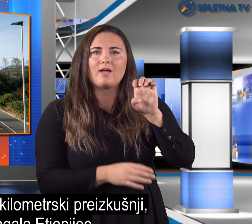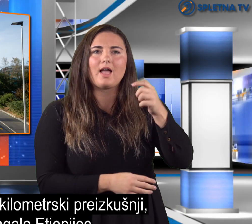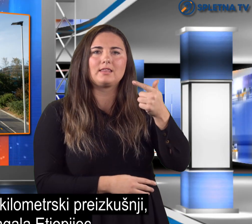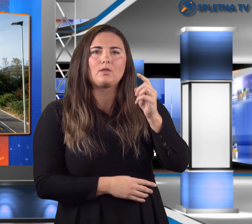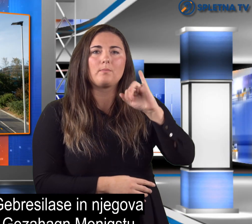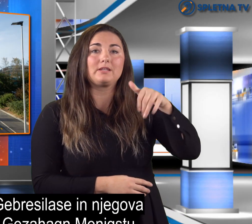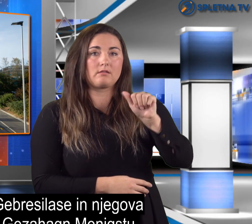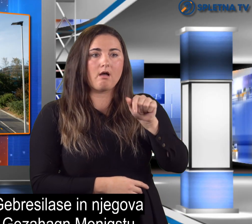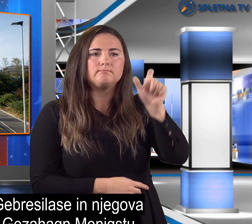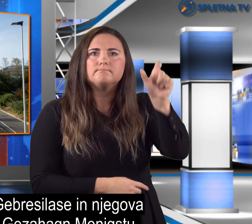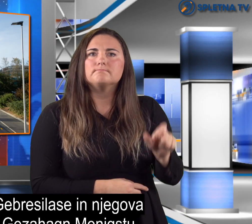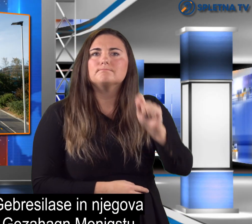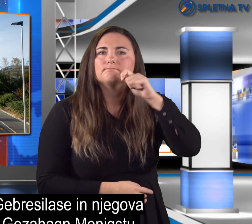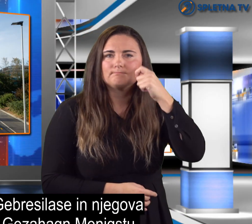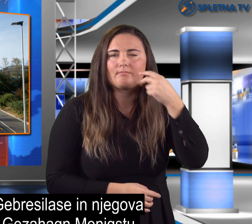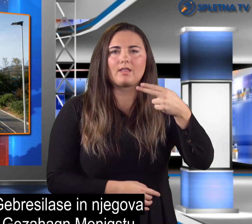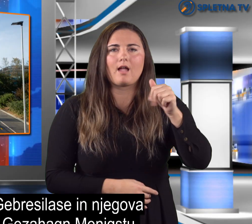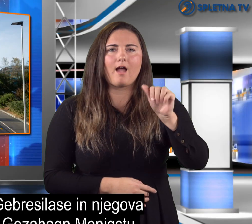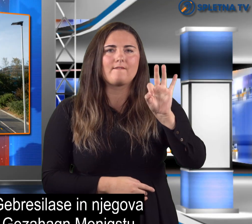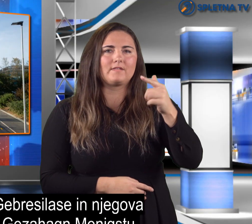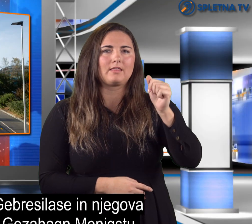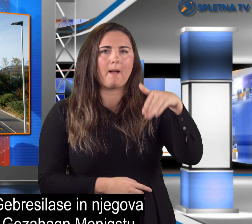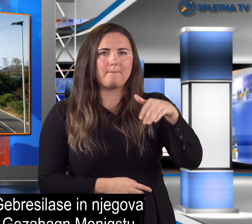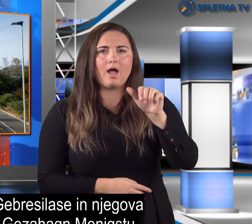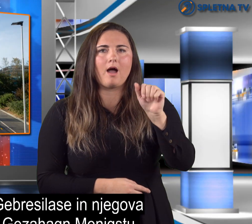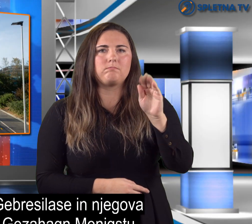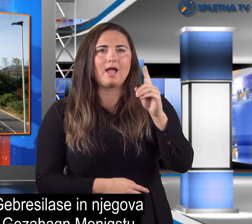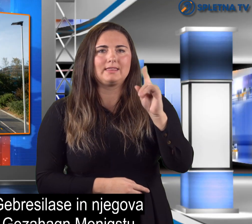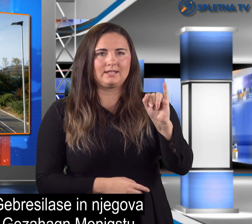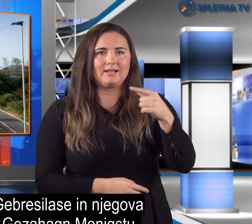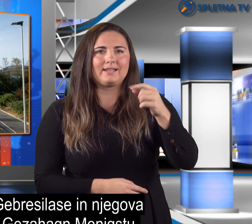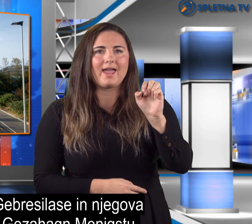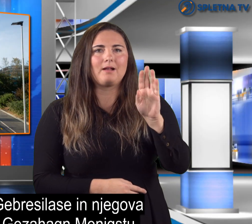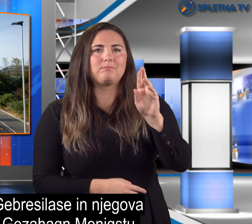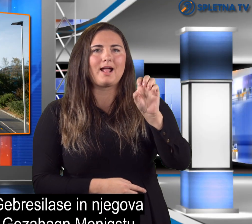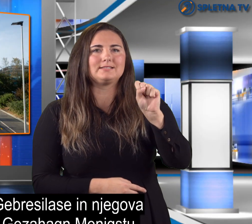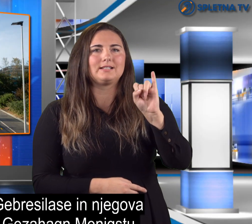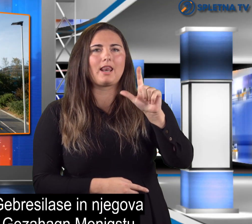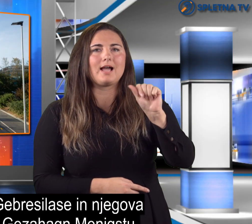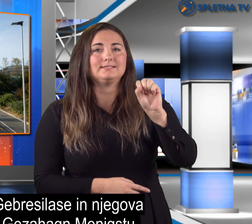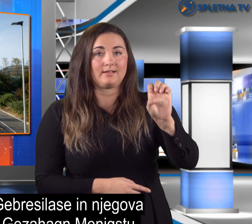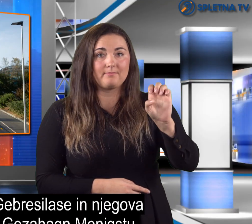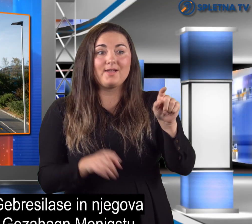Abadi, Gebresilasi in njegova rojakinja Tigist Gezahagan Menikstu.